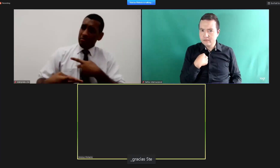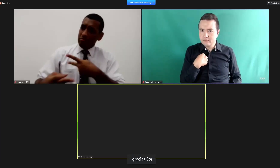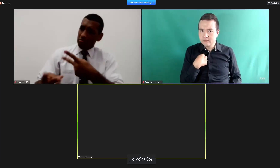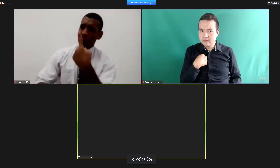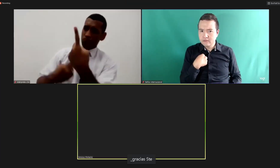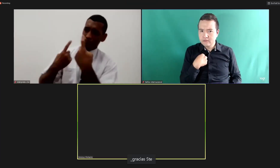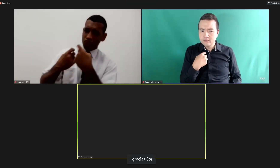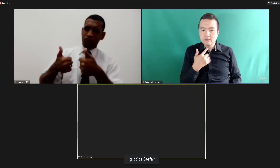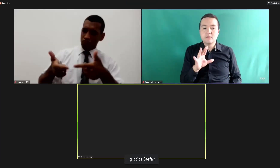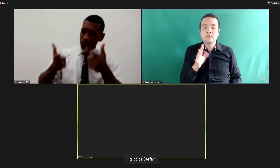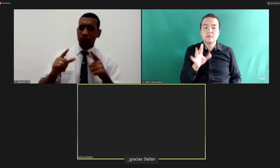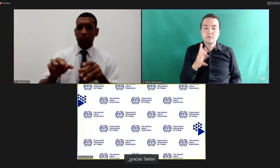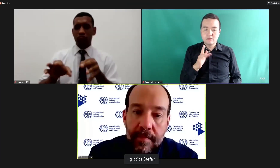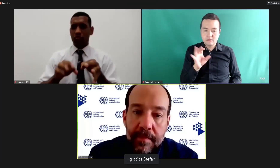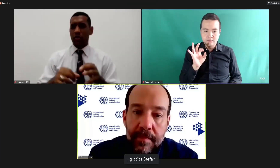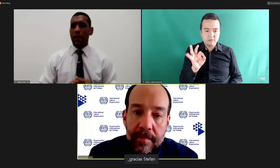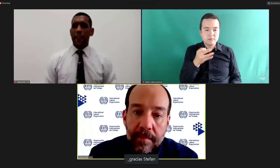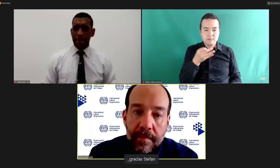Okay, perfecto.